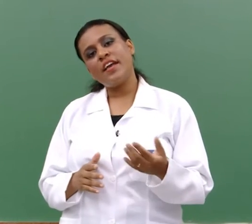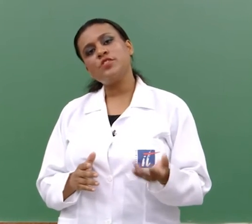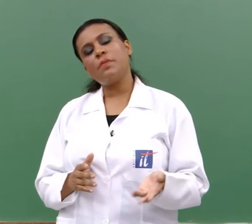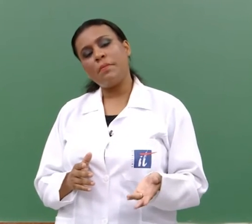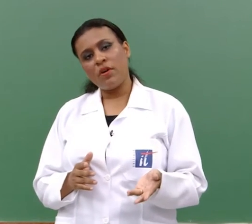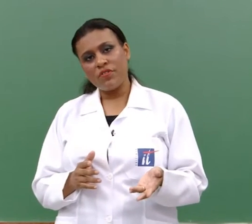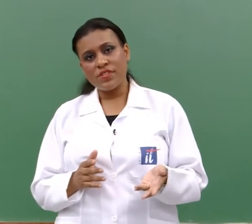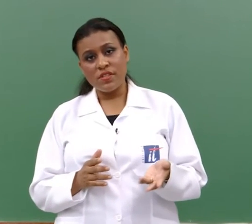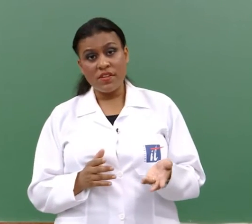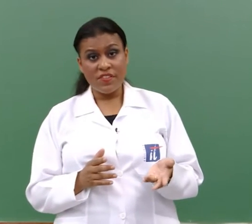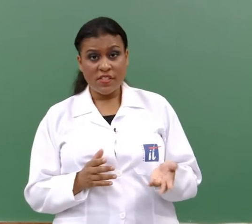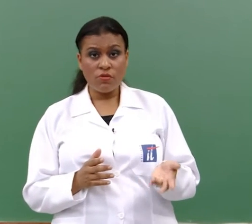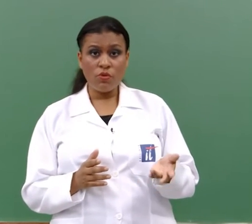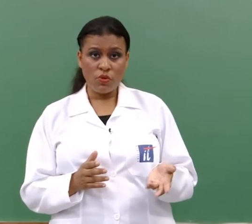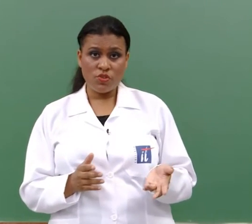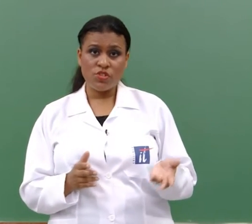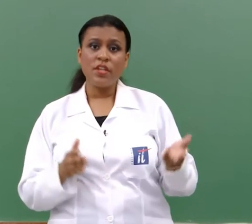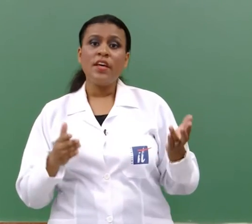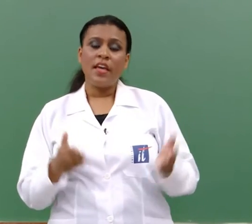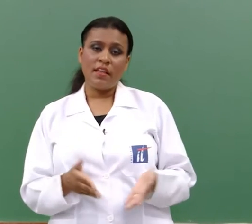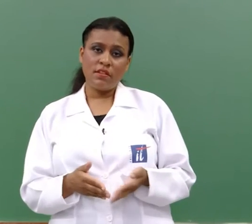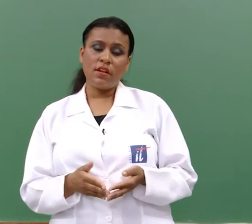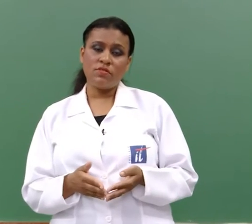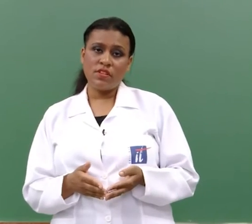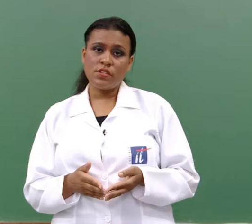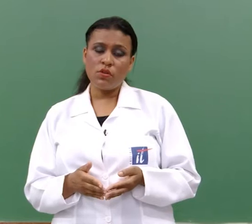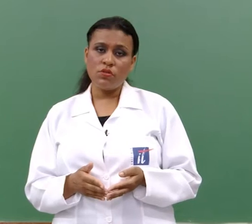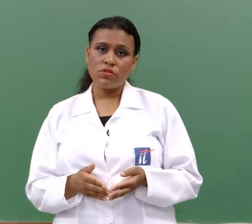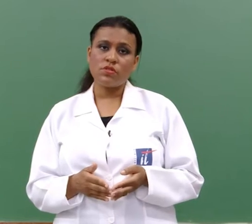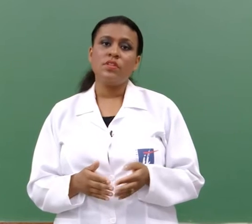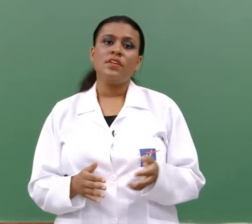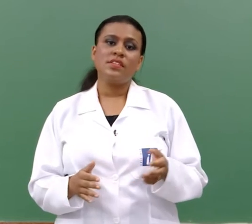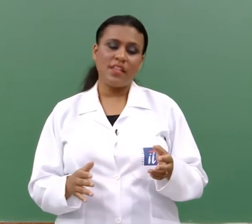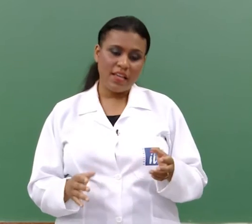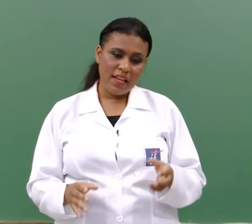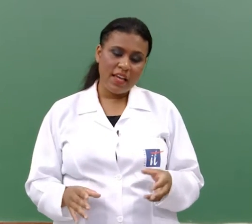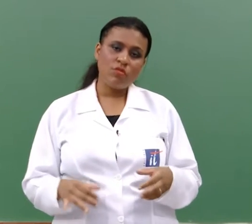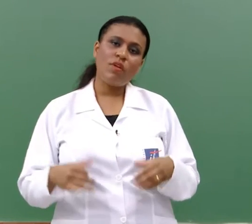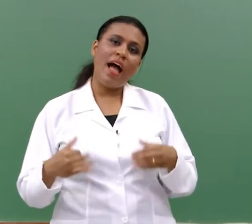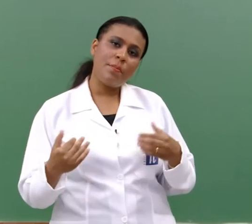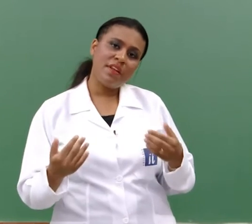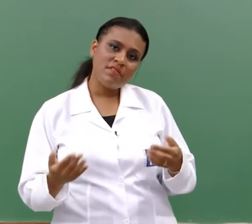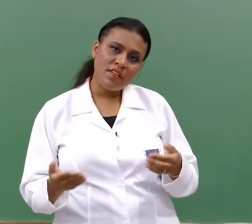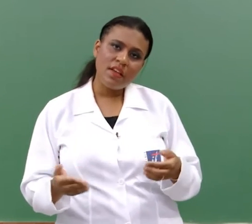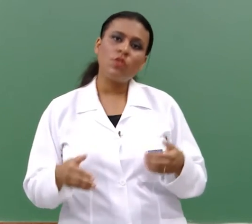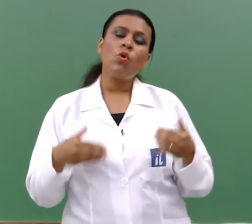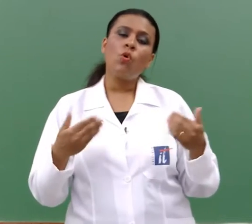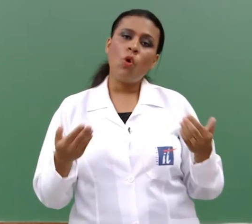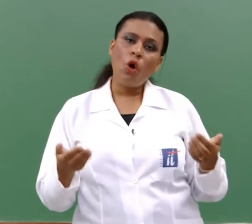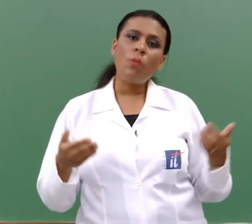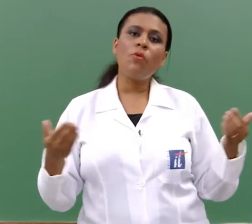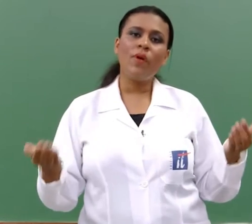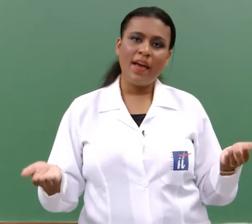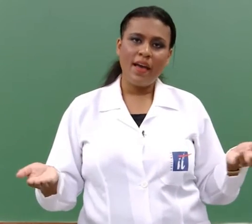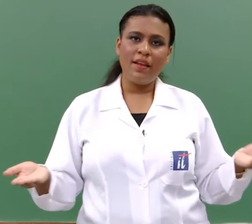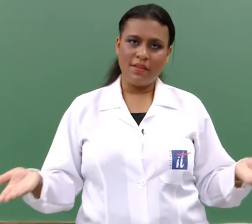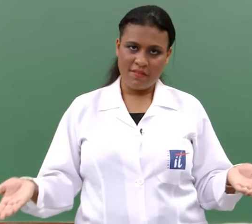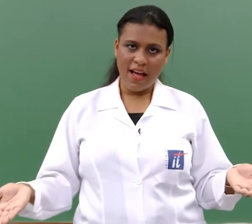esse o papel que você está fazendo hoje, entrando nesse curso. Está querendo aprender como é